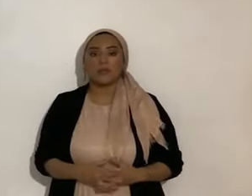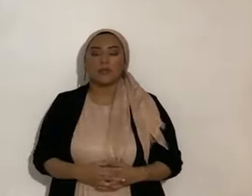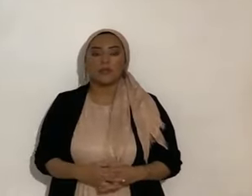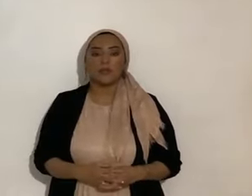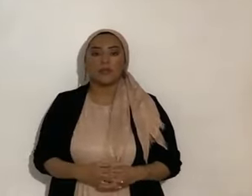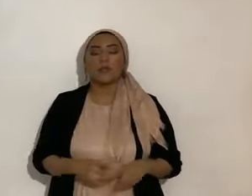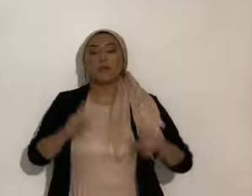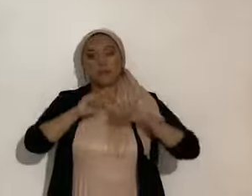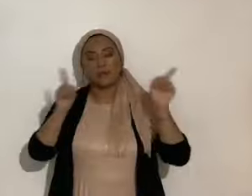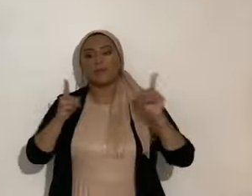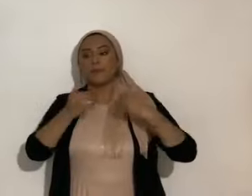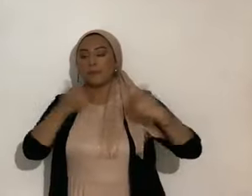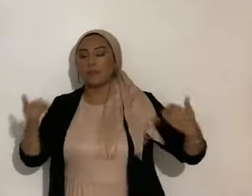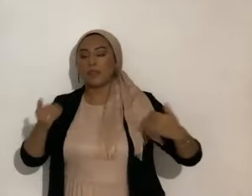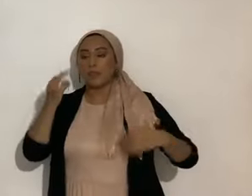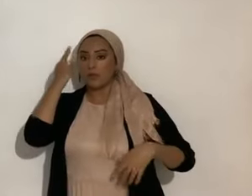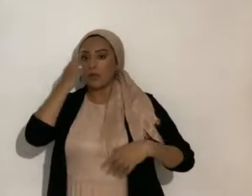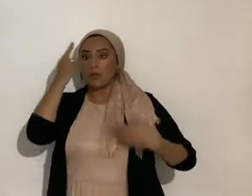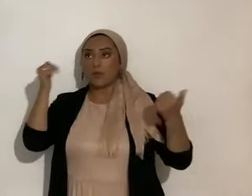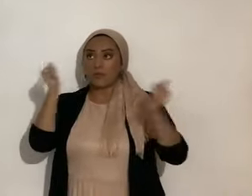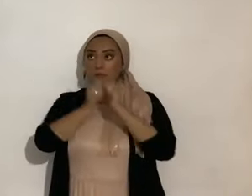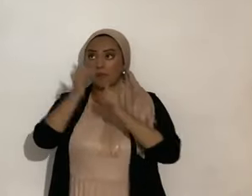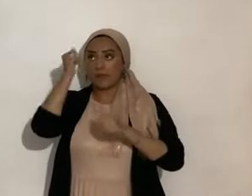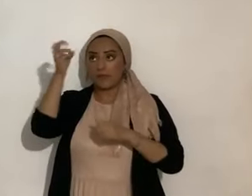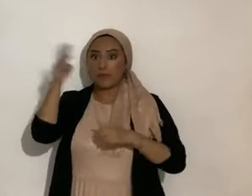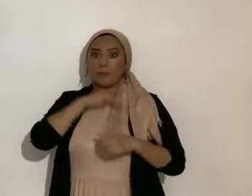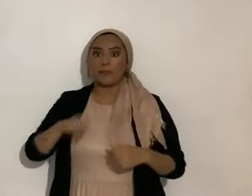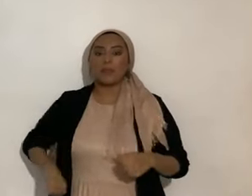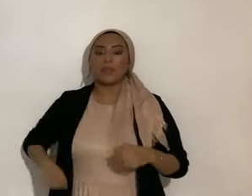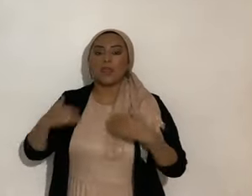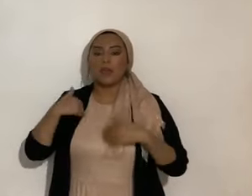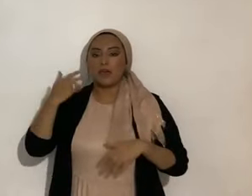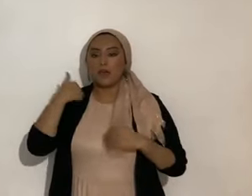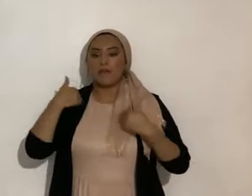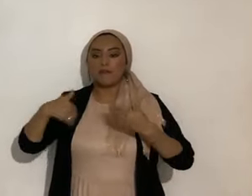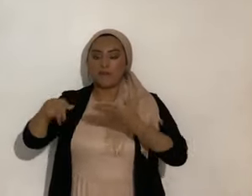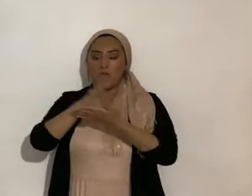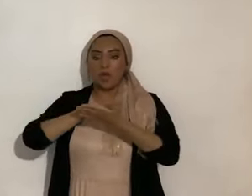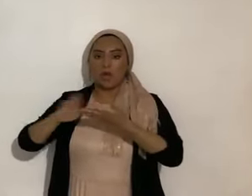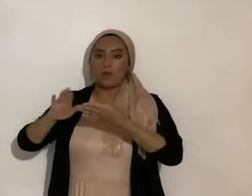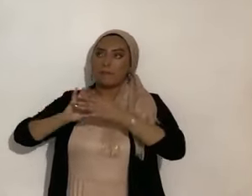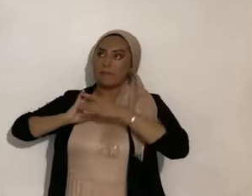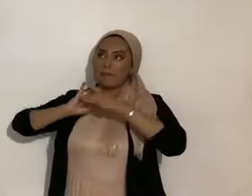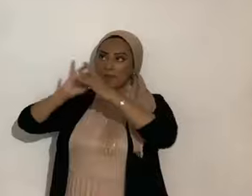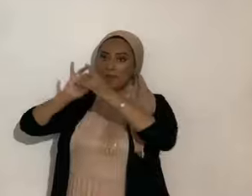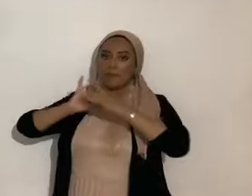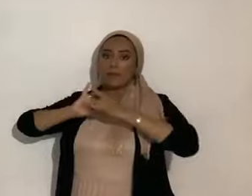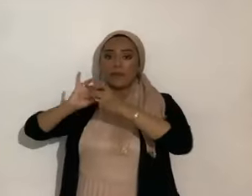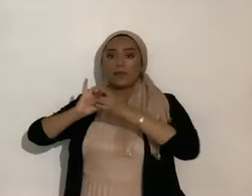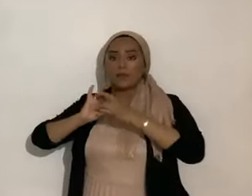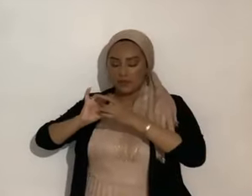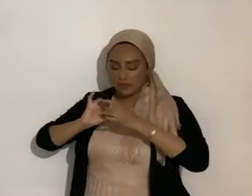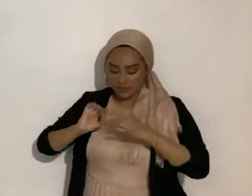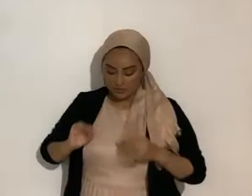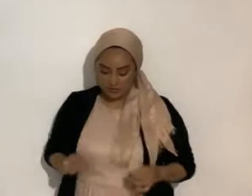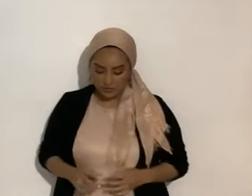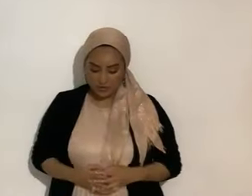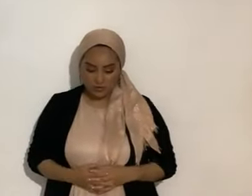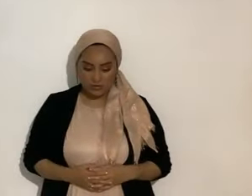la razón en Yahshua Mashiach ve una relación kadosh, una relación santa. Es